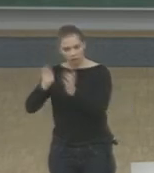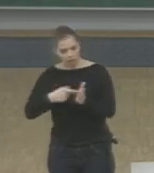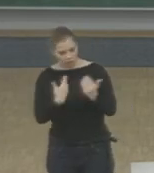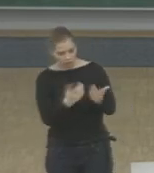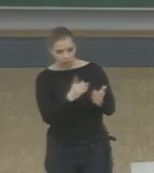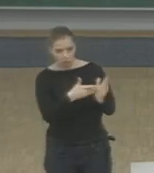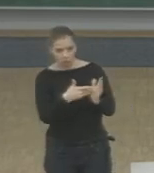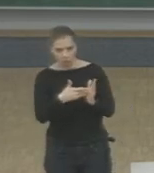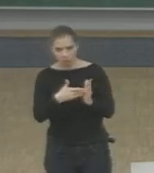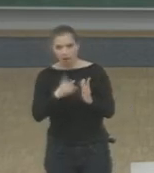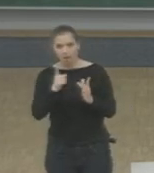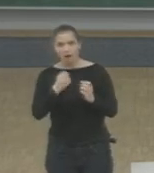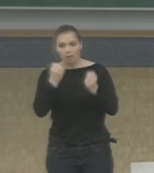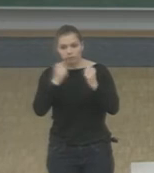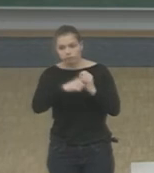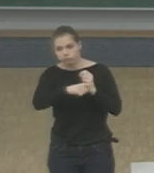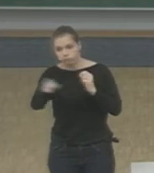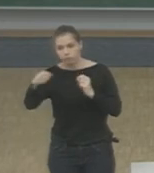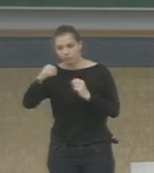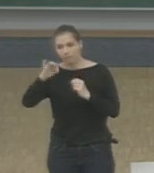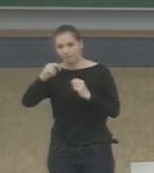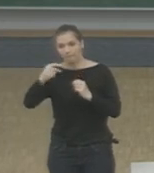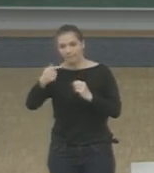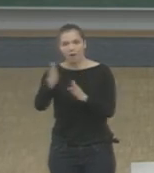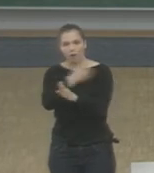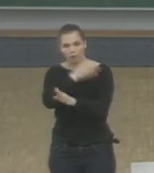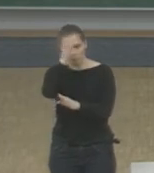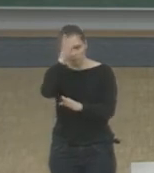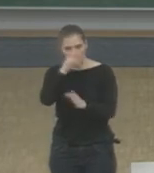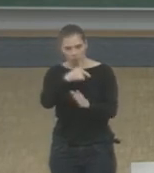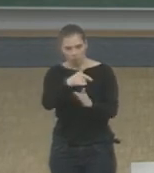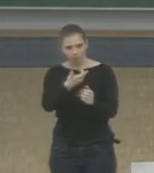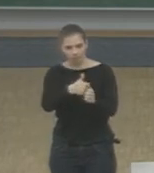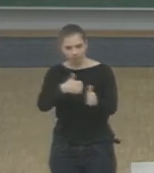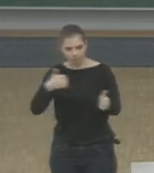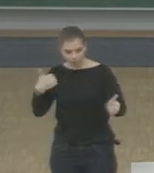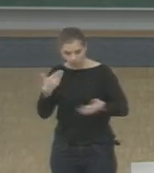breit akzeptierte Vorstellung der MINT-Vorbildung zurückfallen.